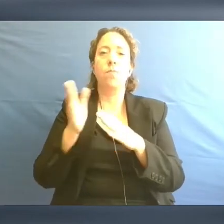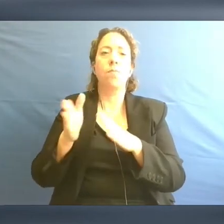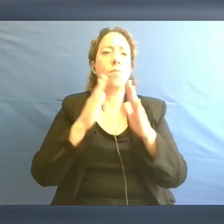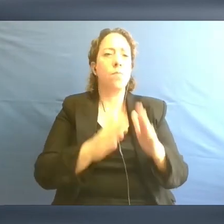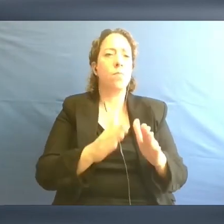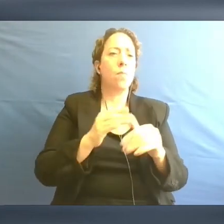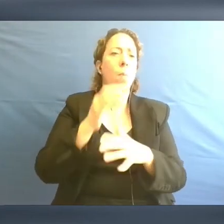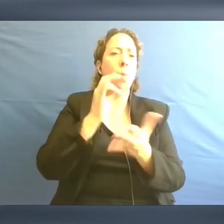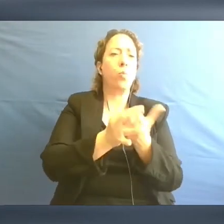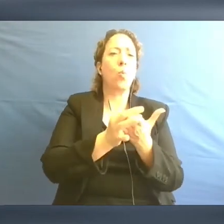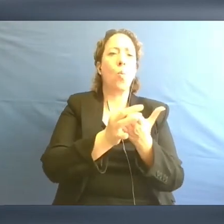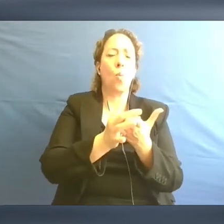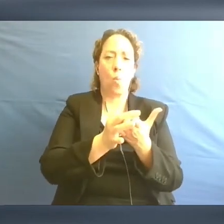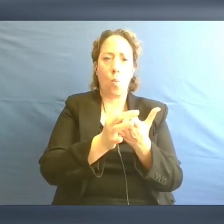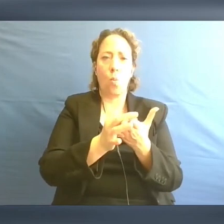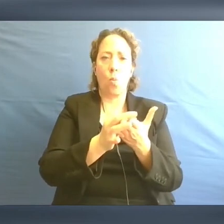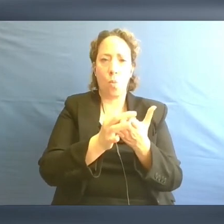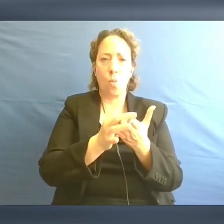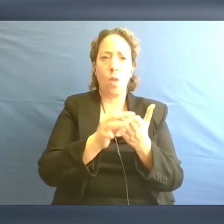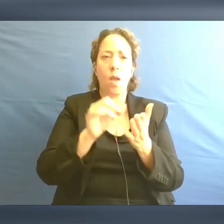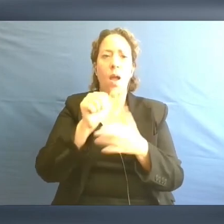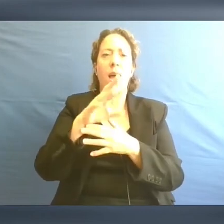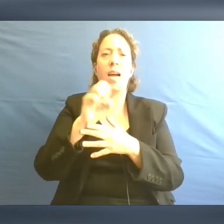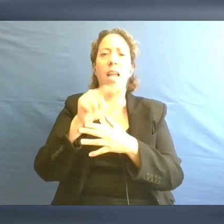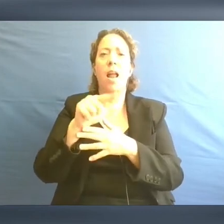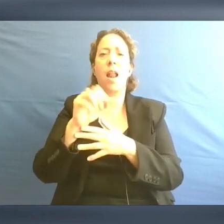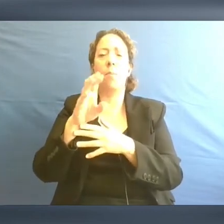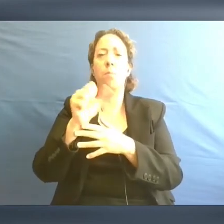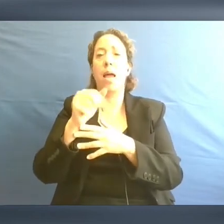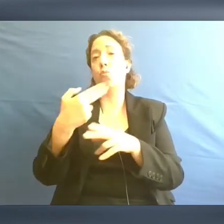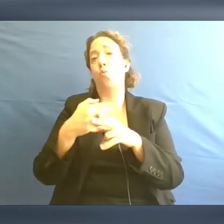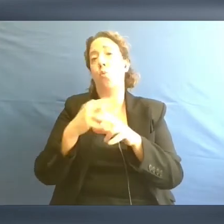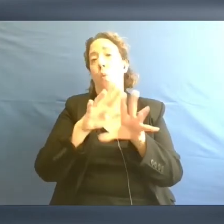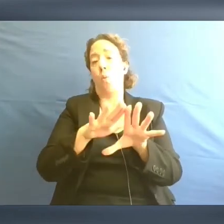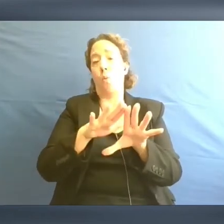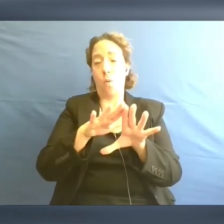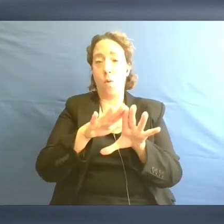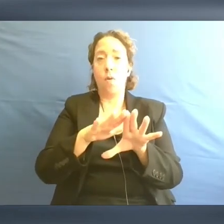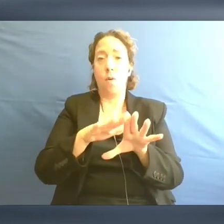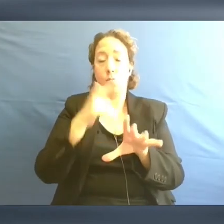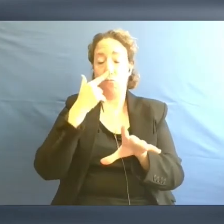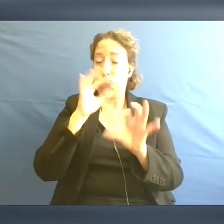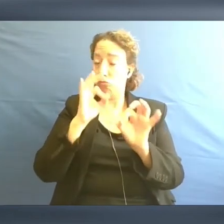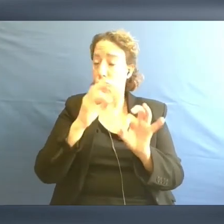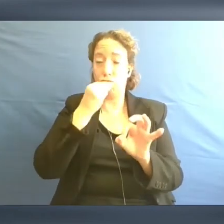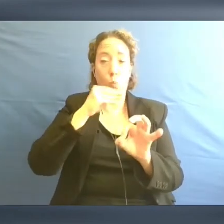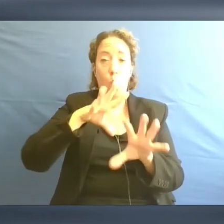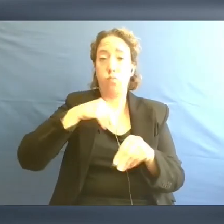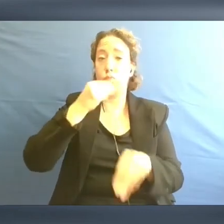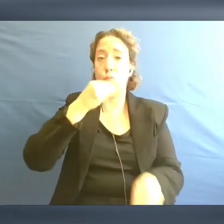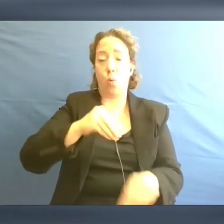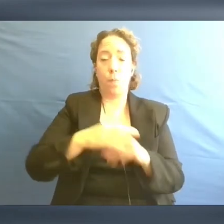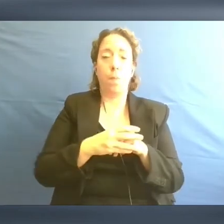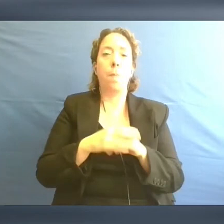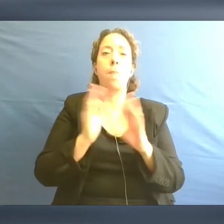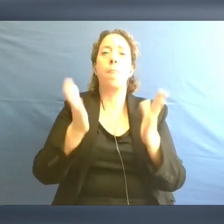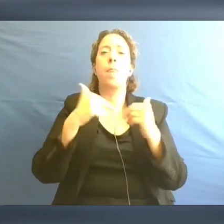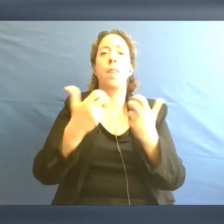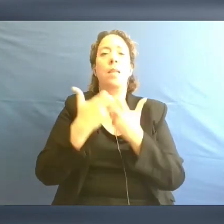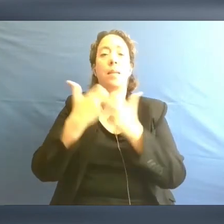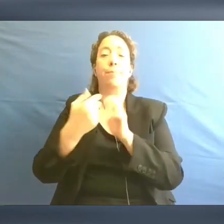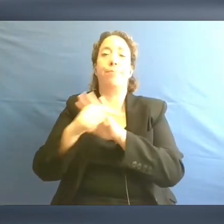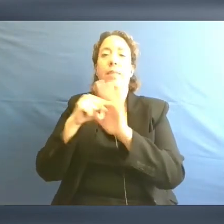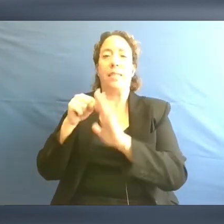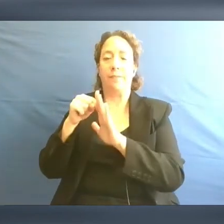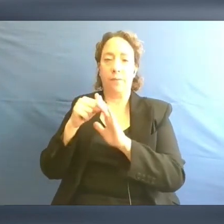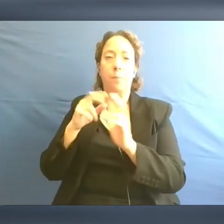qui utilise l'attribut AriaLabel pour avoir un nom, ben, c'est aussi tout à fait acceptable. Et puis on a aussi des exemples négatifs. Donc